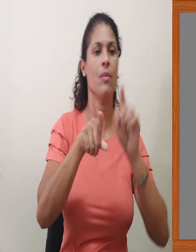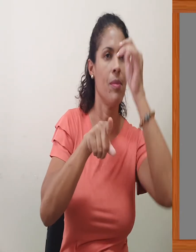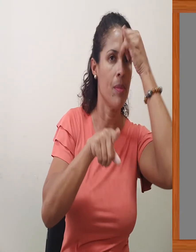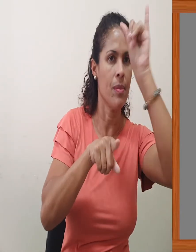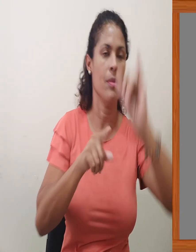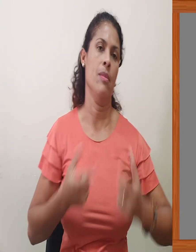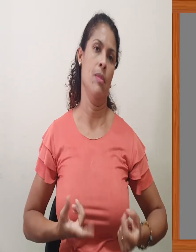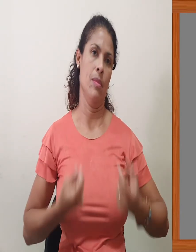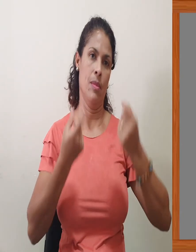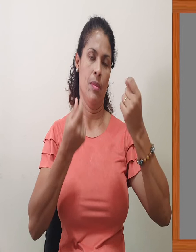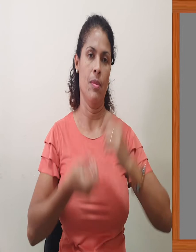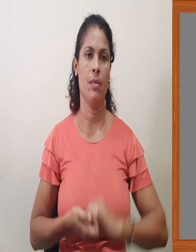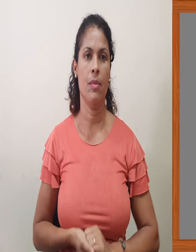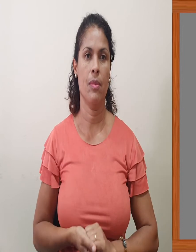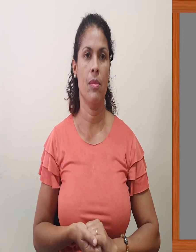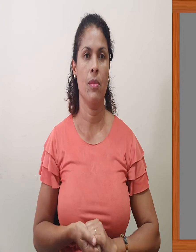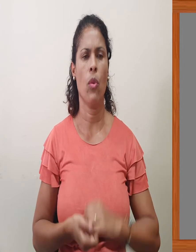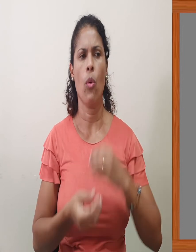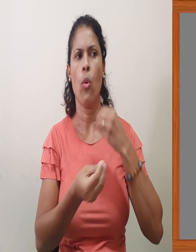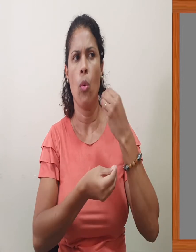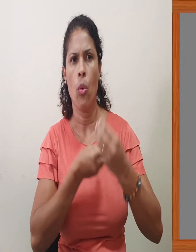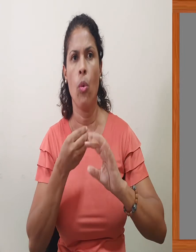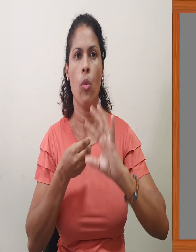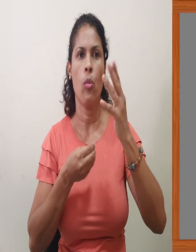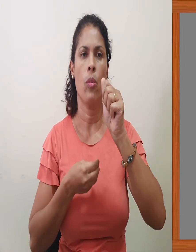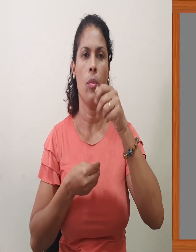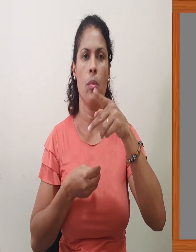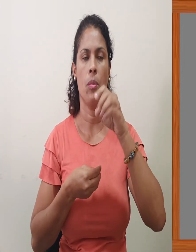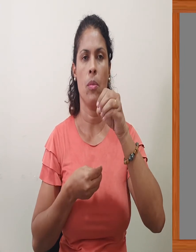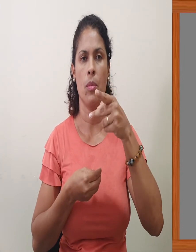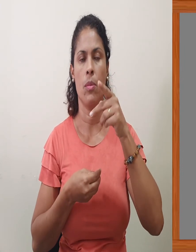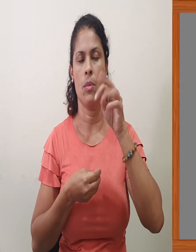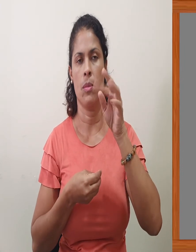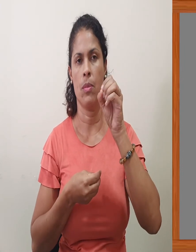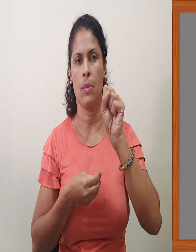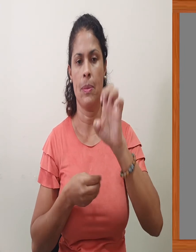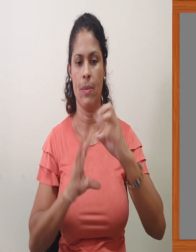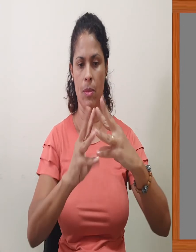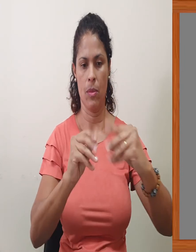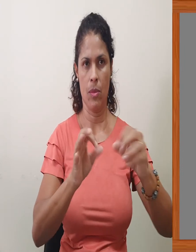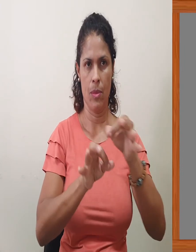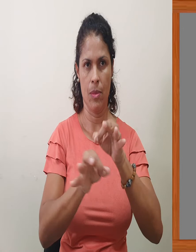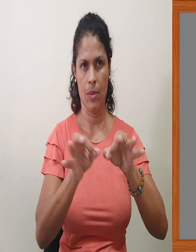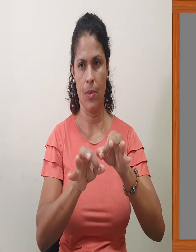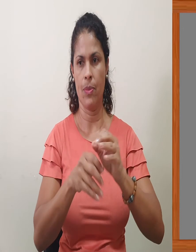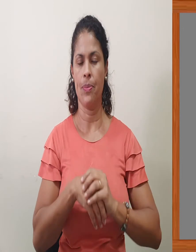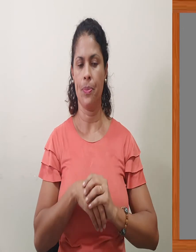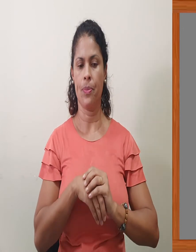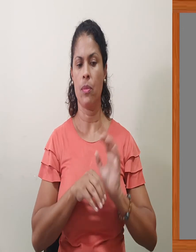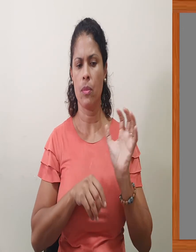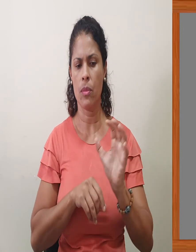na homeostasia e é a nossa primeira linha de defesa contra as mutações carcinogênicas.